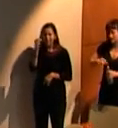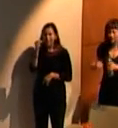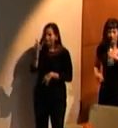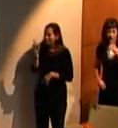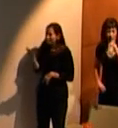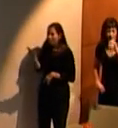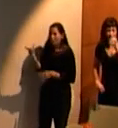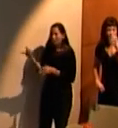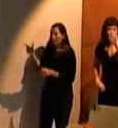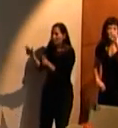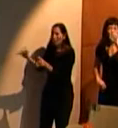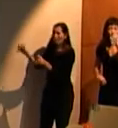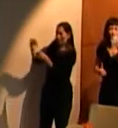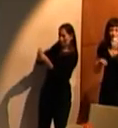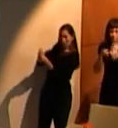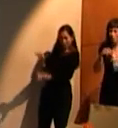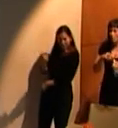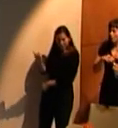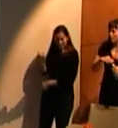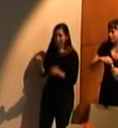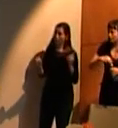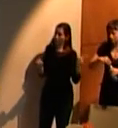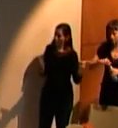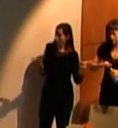Alors, les participants, c'est des personnes